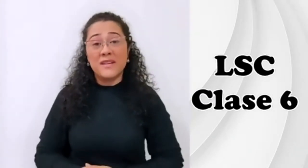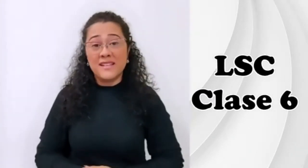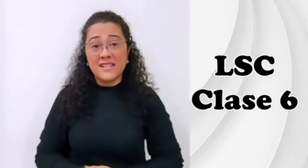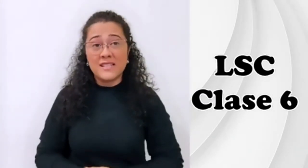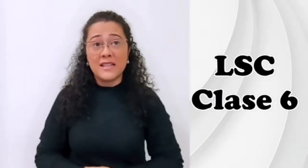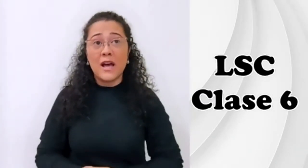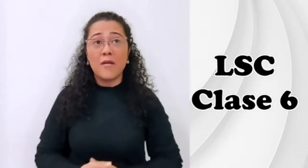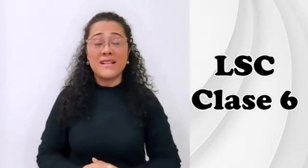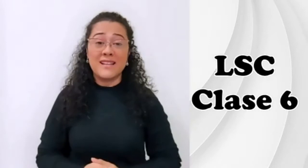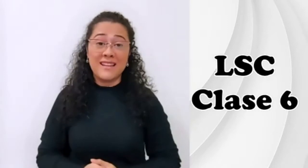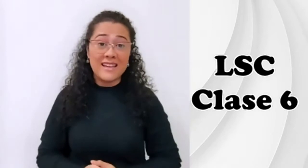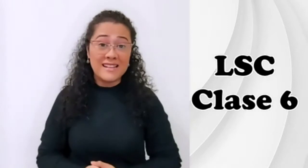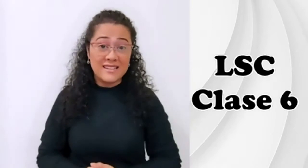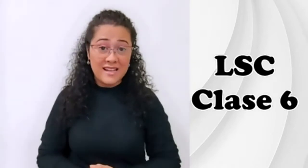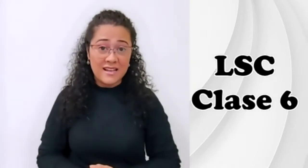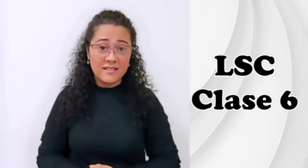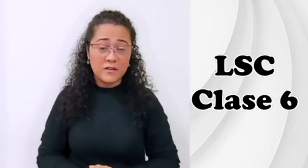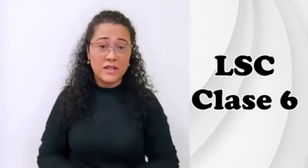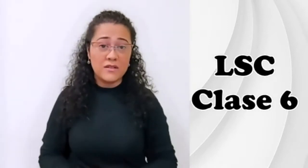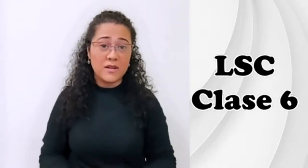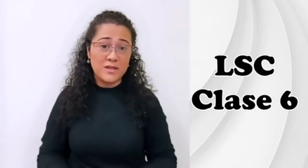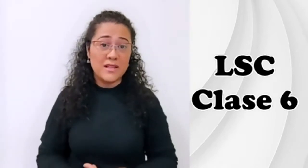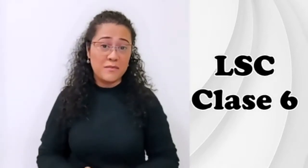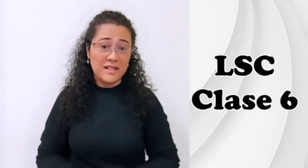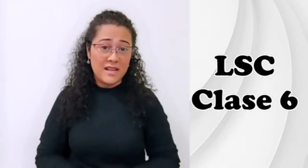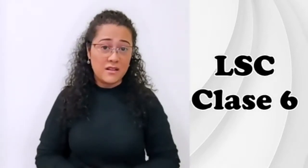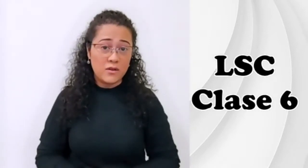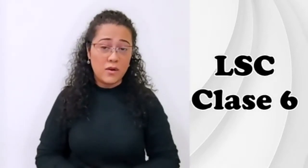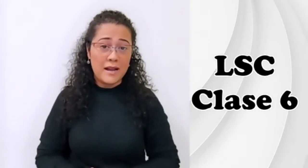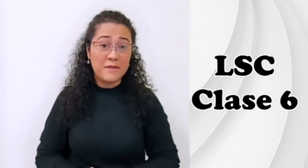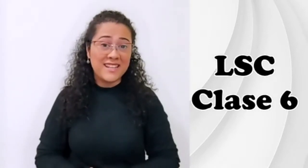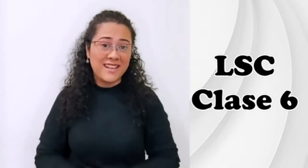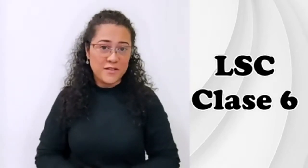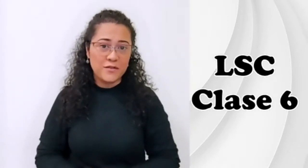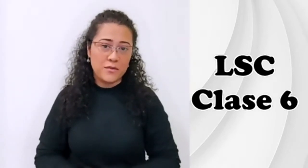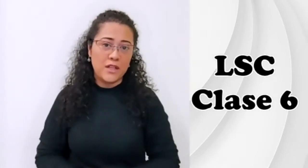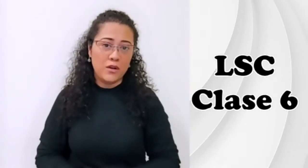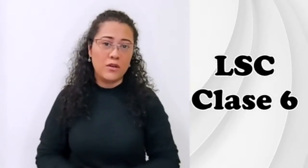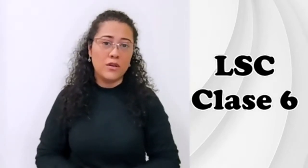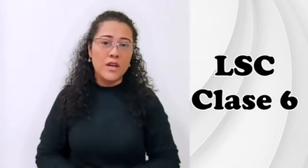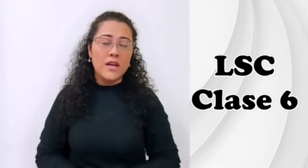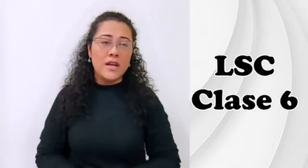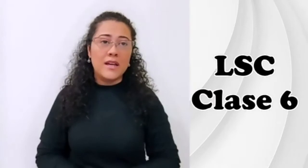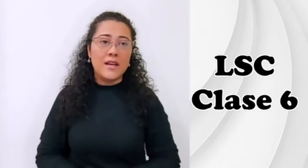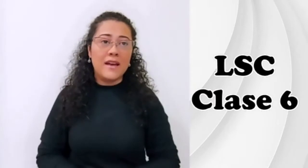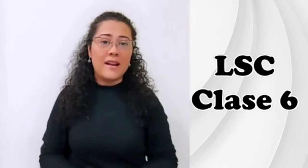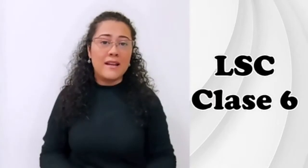se necesita bastante agilidad cuando estamos interpretando a la predicación sobre todo y